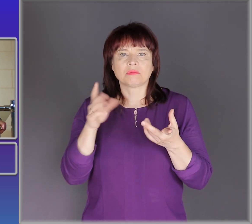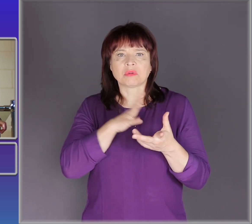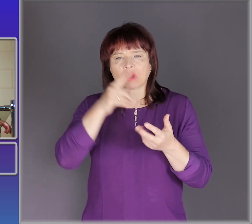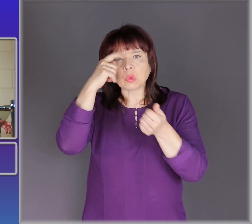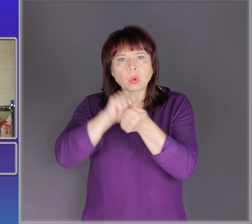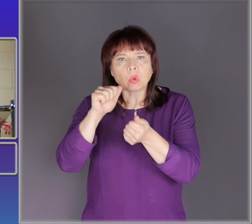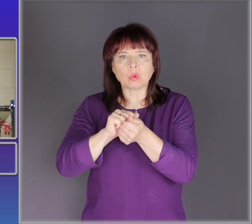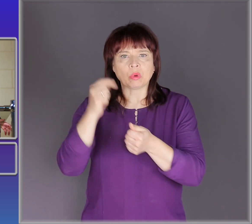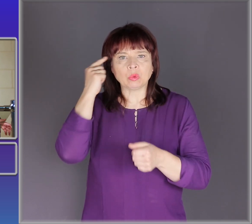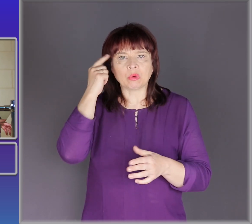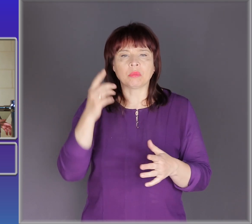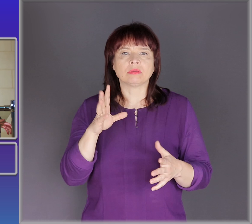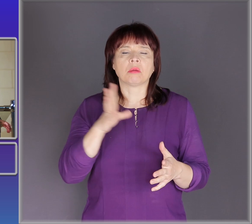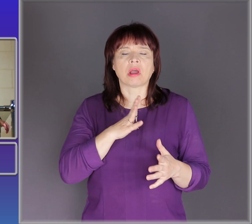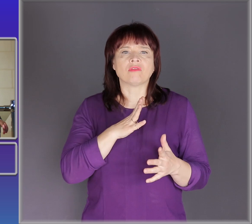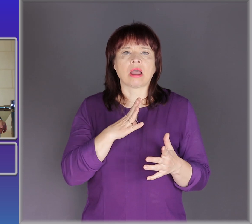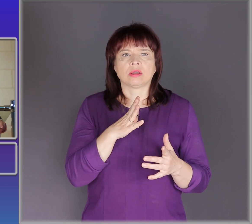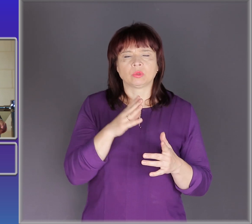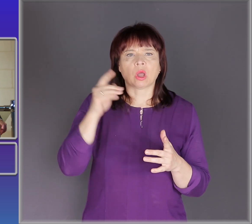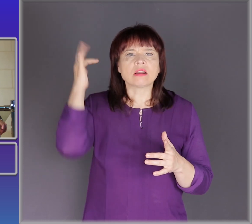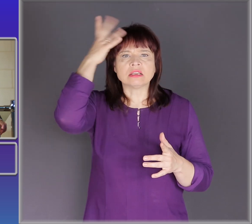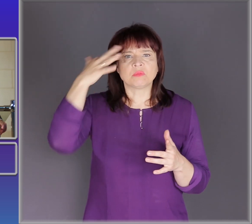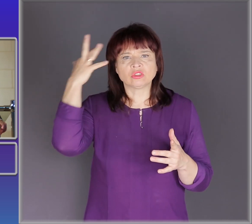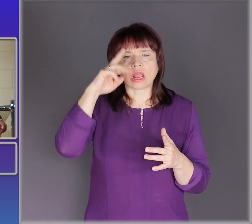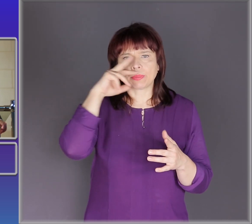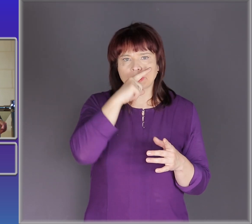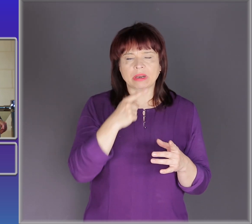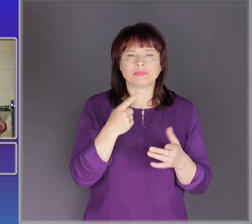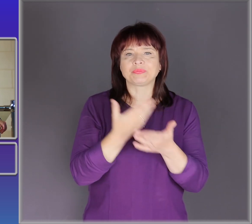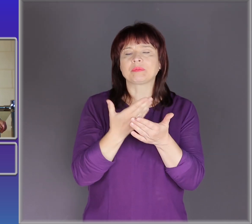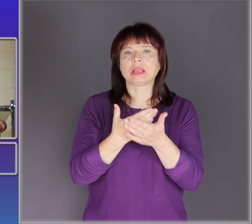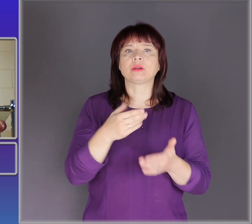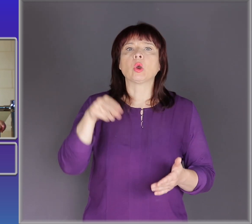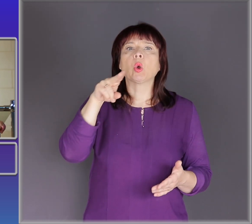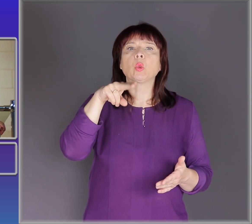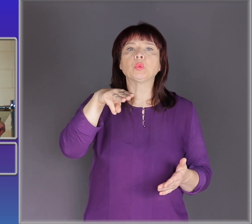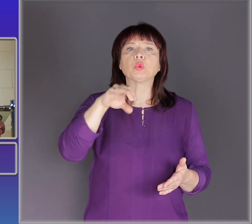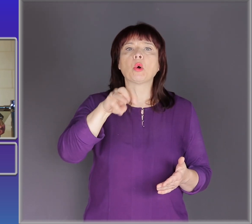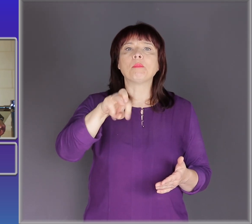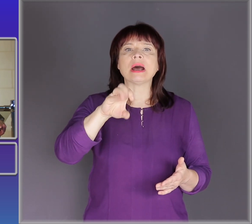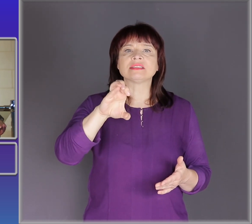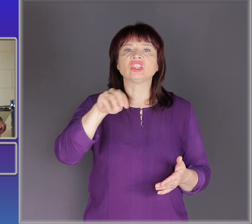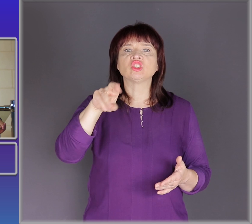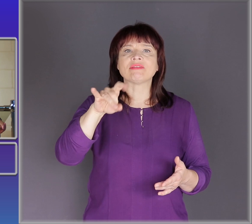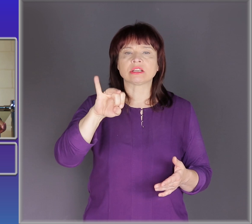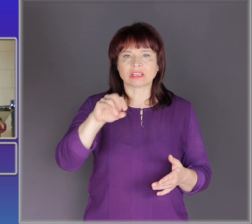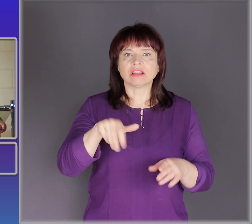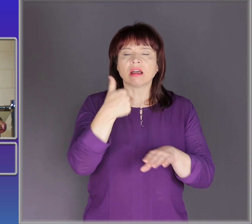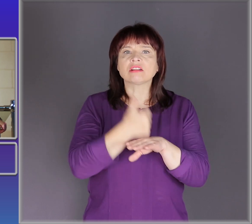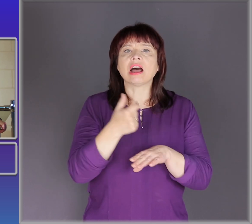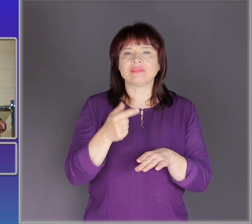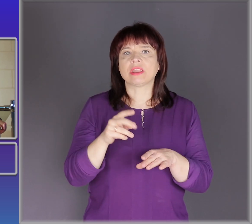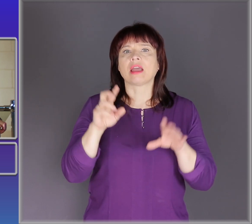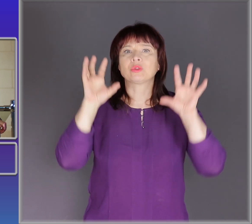церковь некоторые приходили через свои размышления к примеру томас джефферсон главный автор декларации независимости